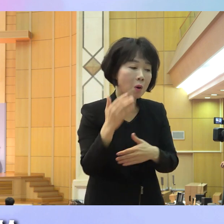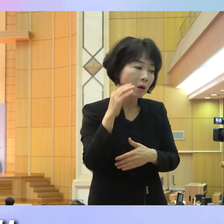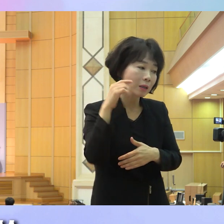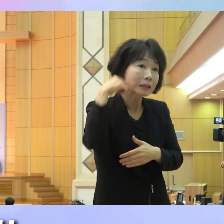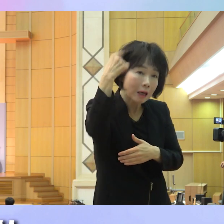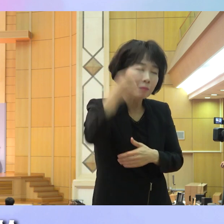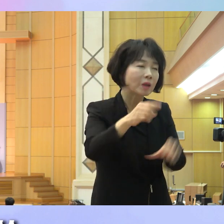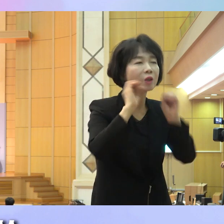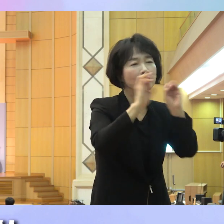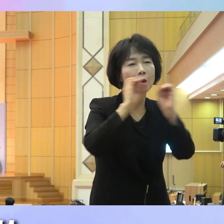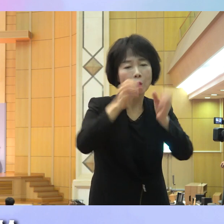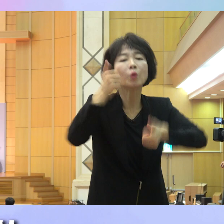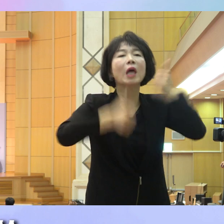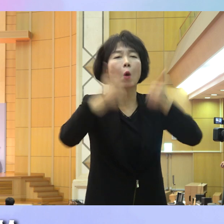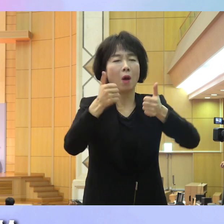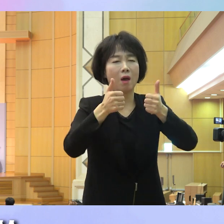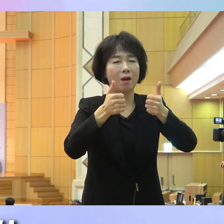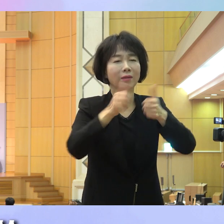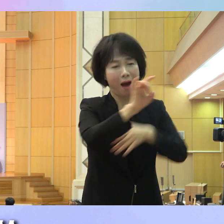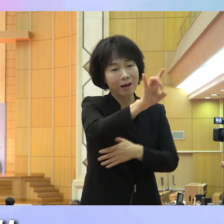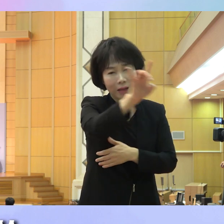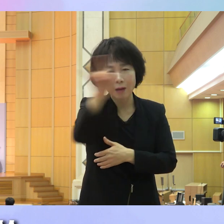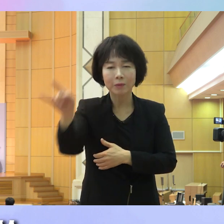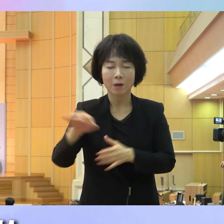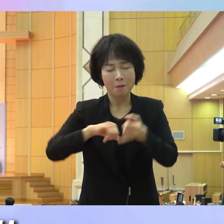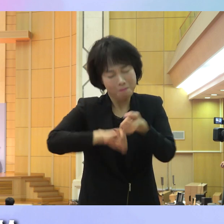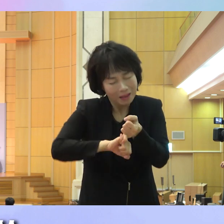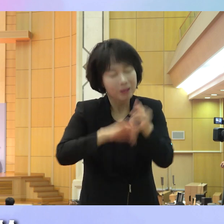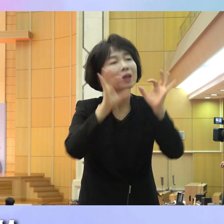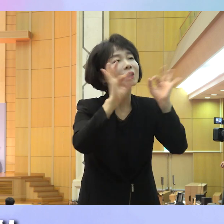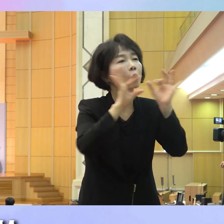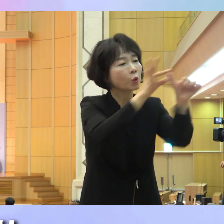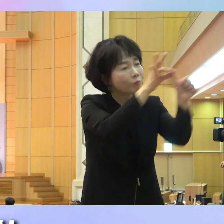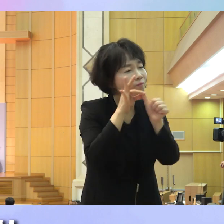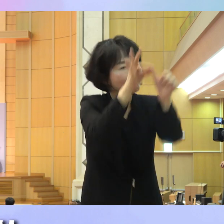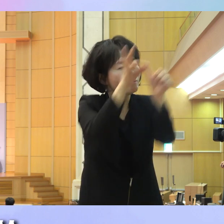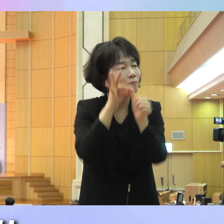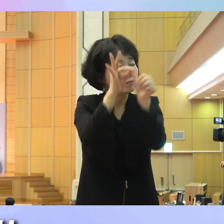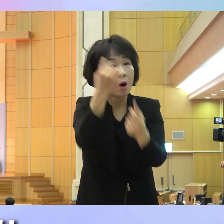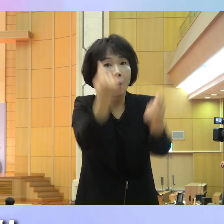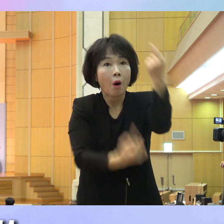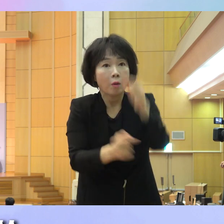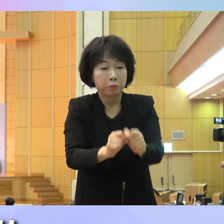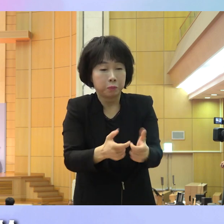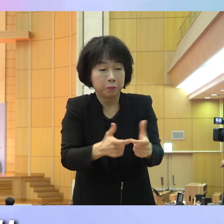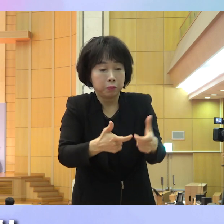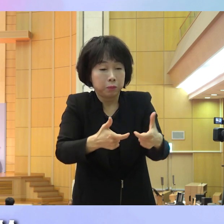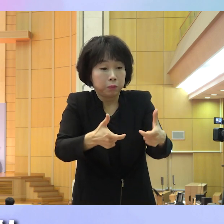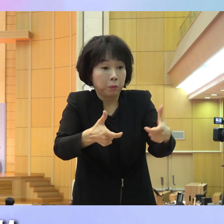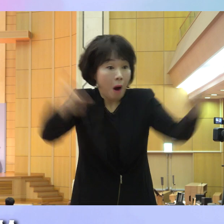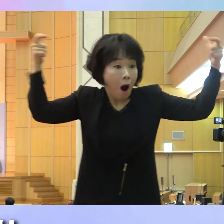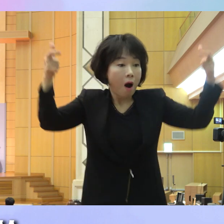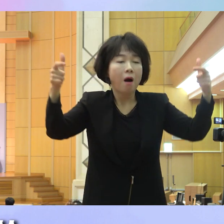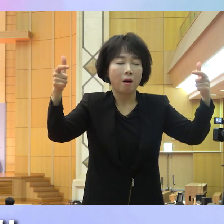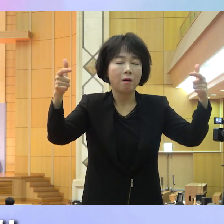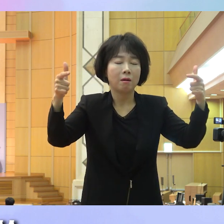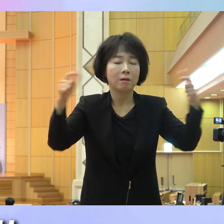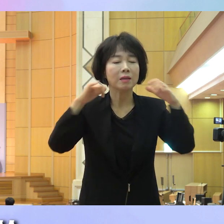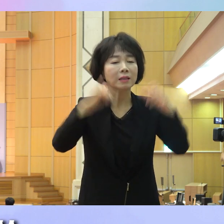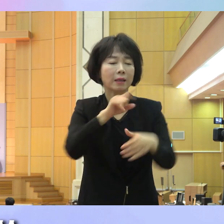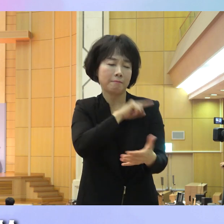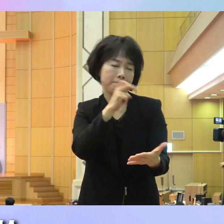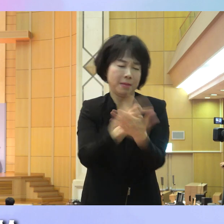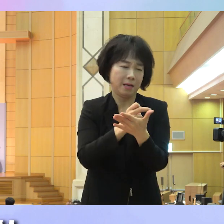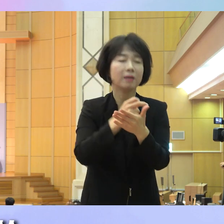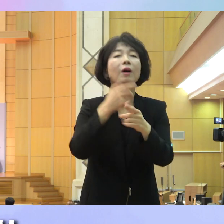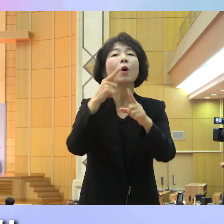모두가 동참해서 한 사람 이상 전도에서 이 전이 차고도 넘치고 세계에 으뜸가는 교회가 될 수